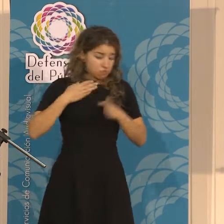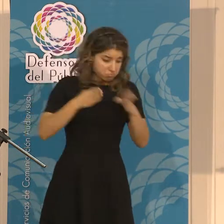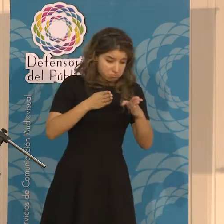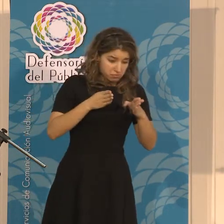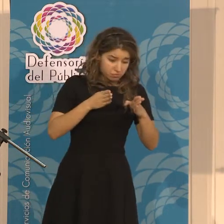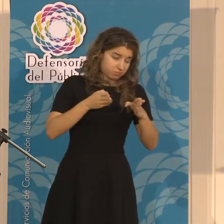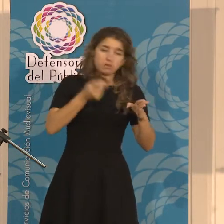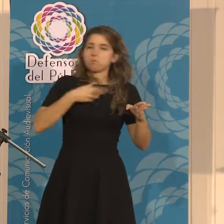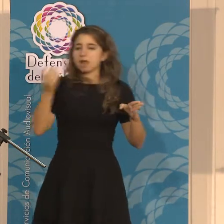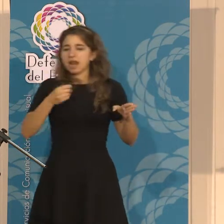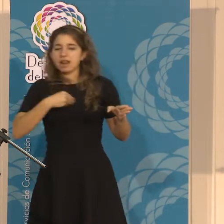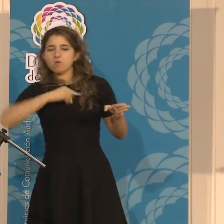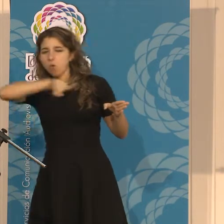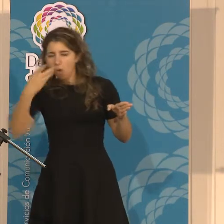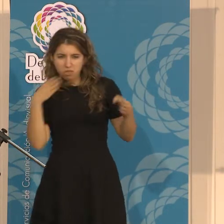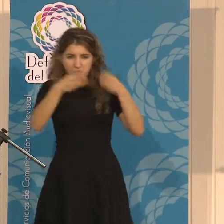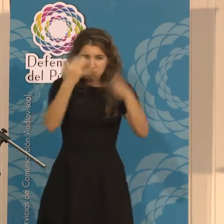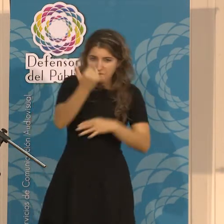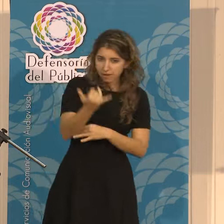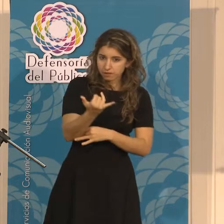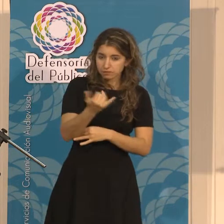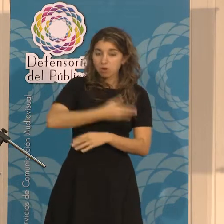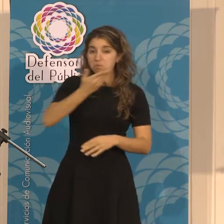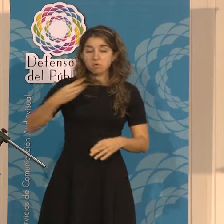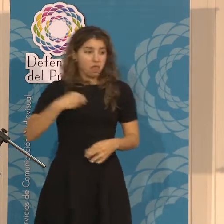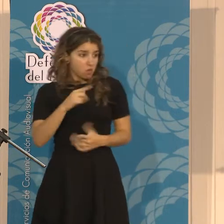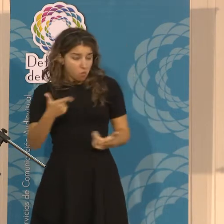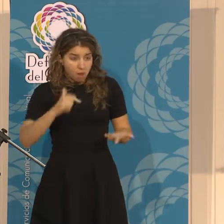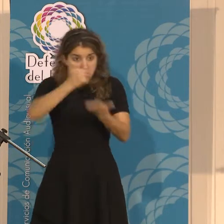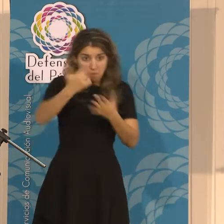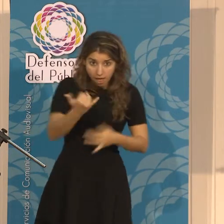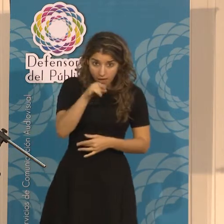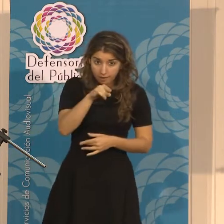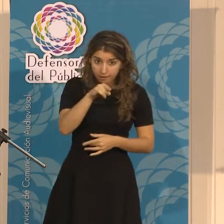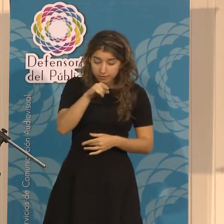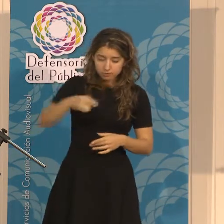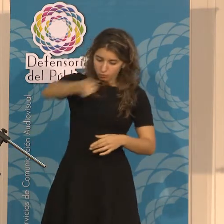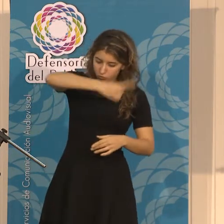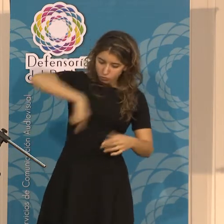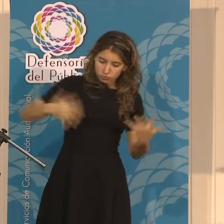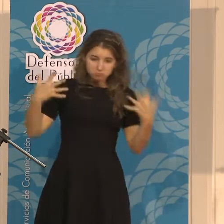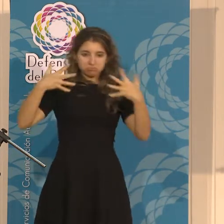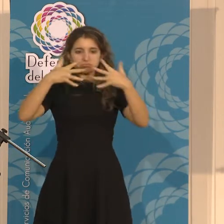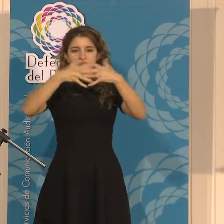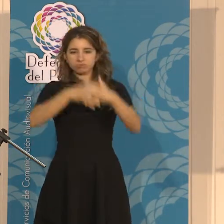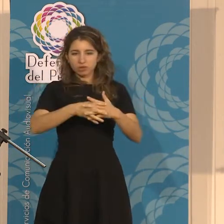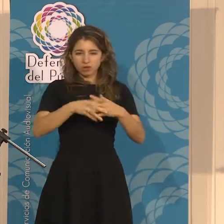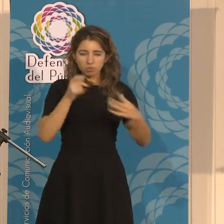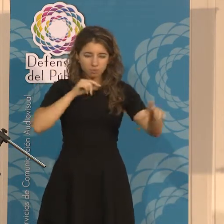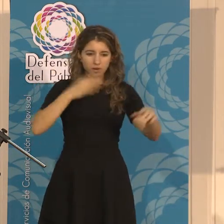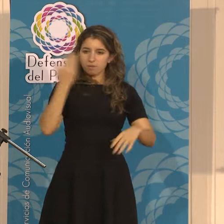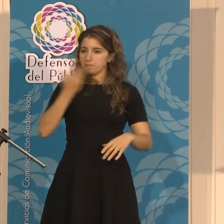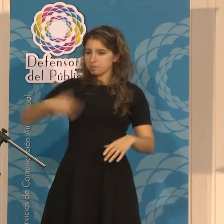católico es el hegemónico y quizá también los no credos este proceso de auto vigilancia para quienes somos